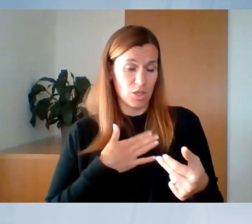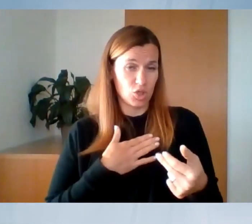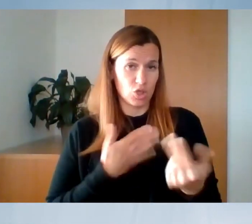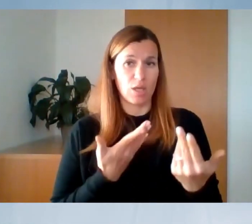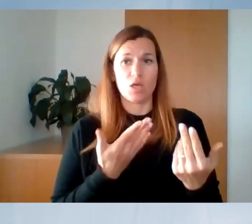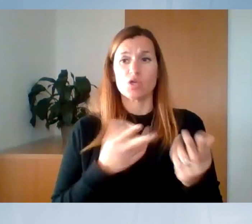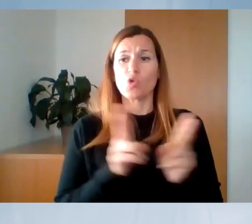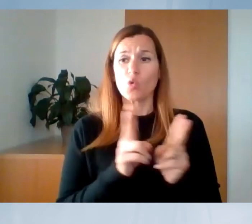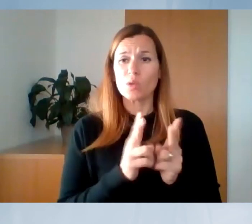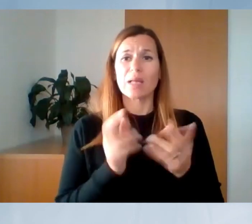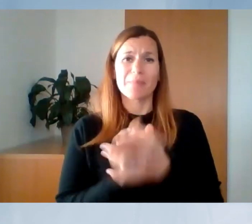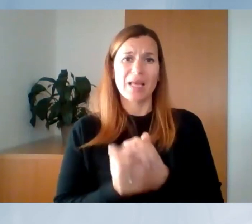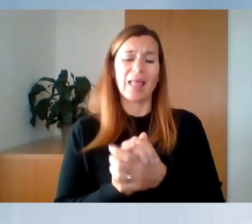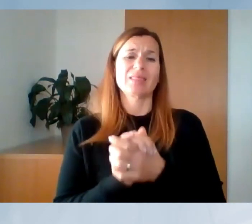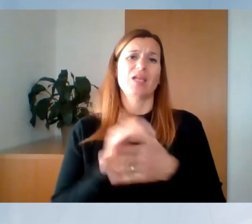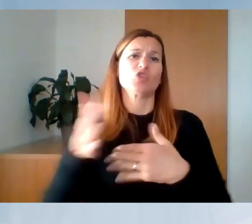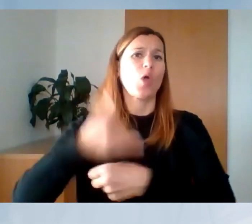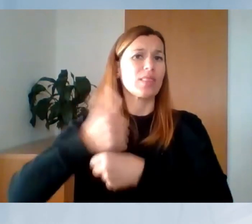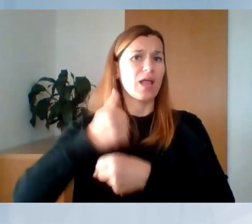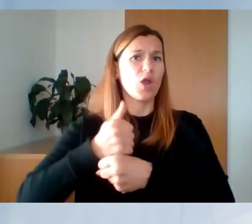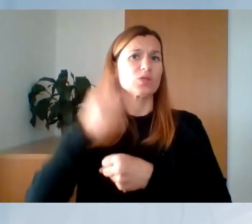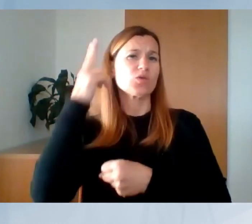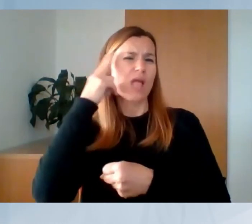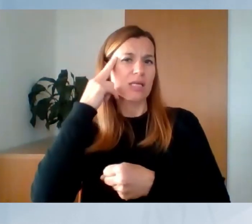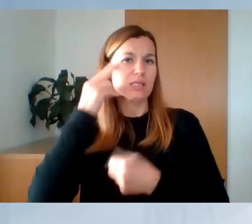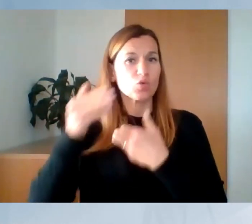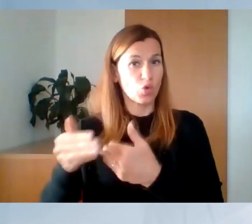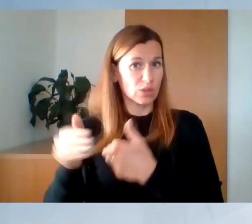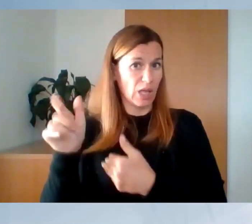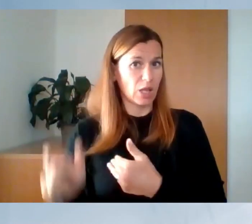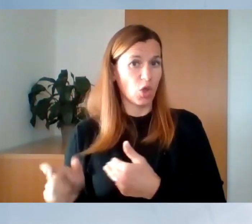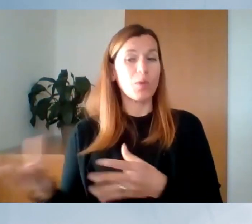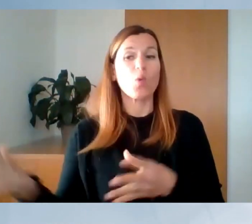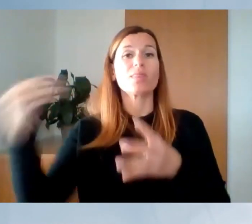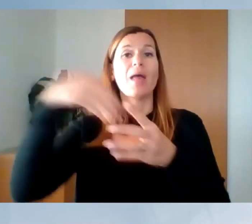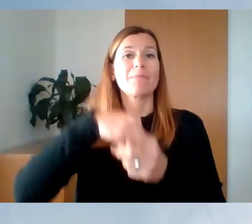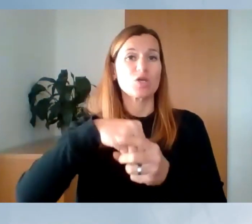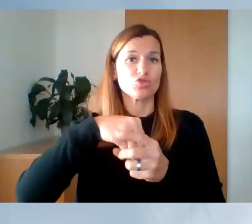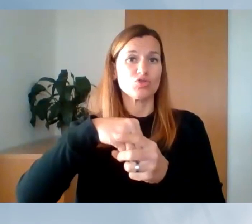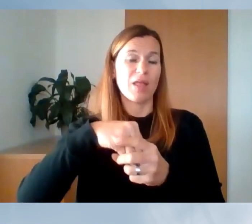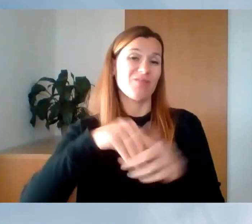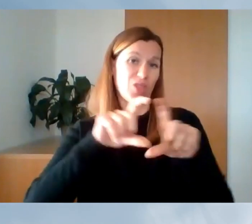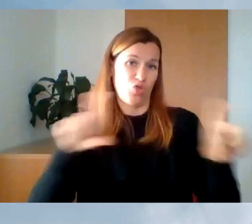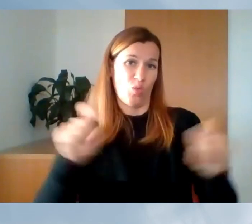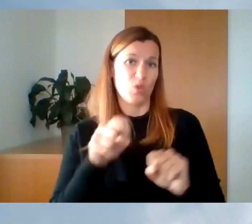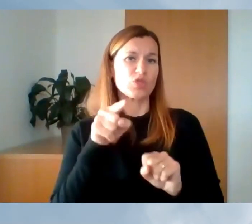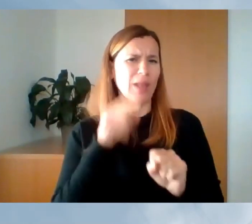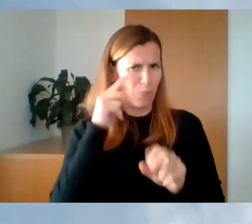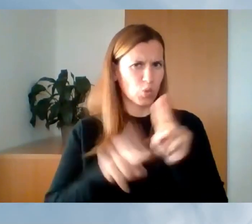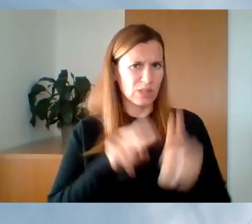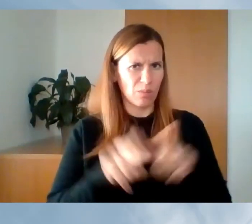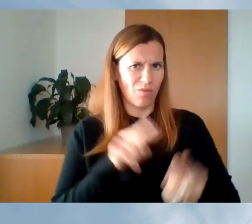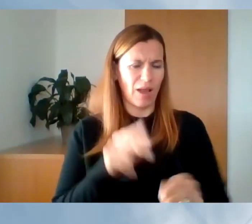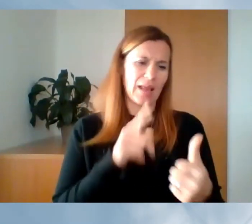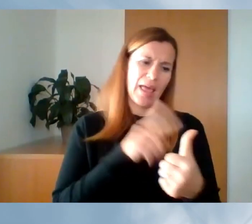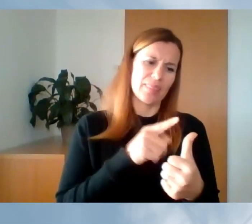sorodnikov, prijateljev, sodelavcev, znancev, sosedov, bil nameščen v domu in so ga tam